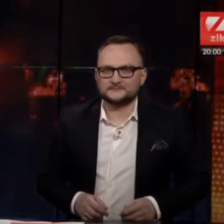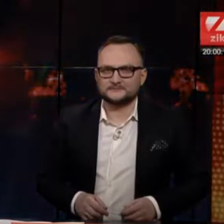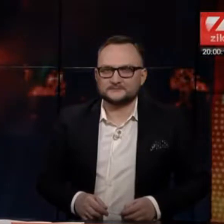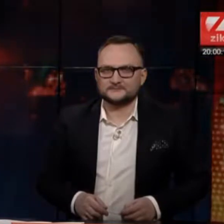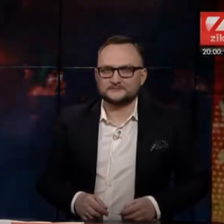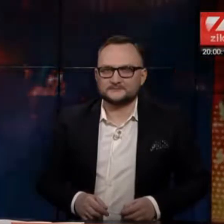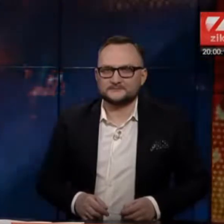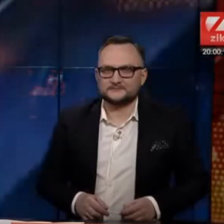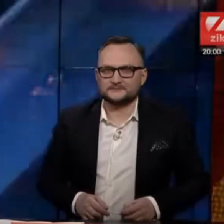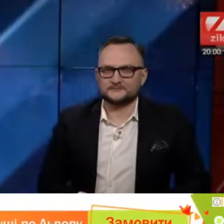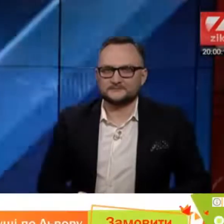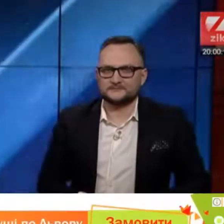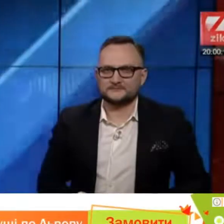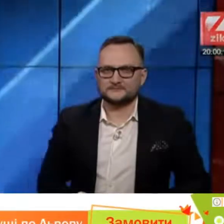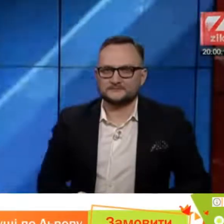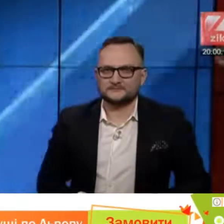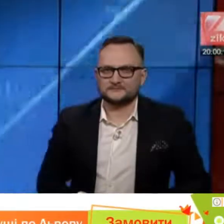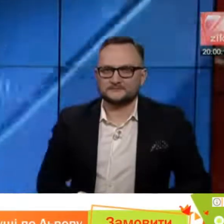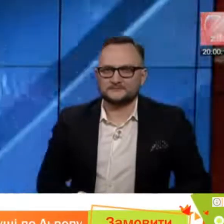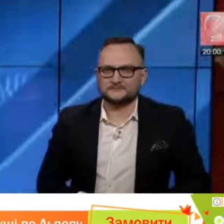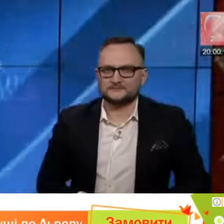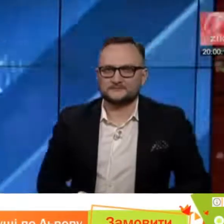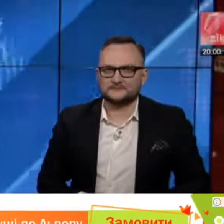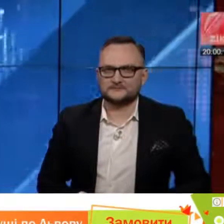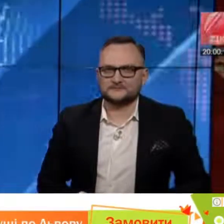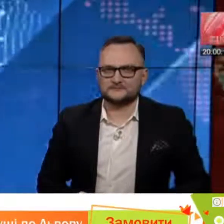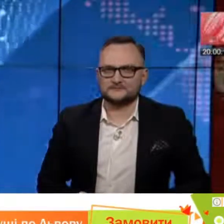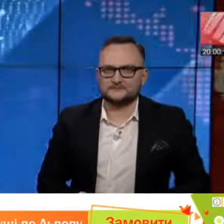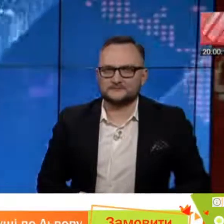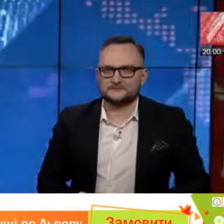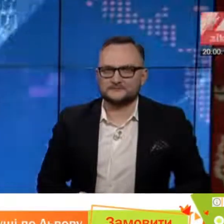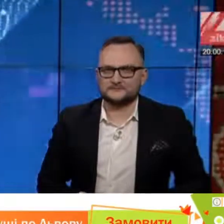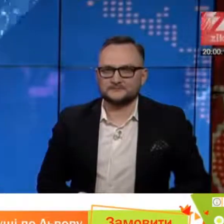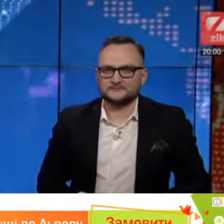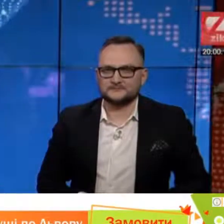хто долучився до нашого ефіру. Ми продовжуємо наш вечірній ефір з нашим гостем. В студії в нас третій президент.